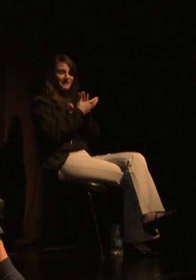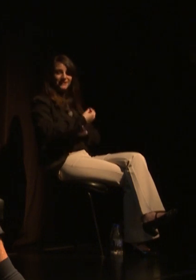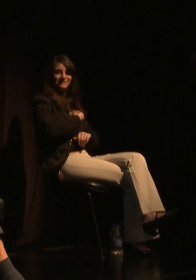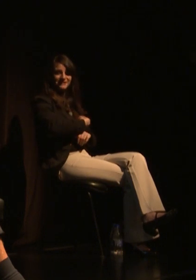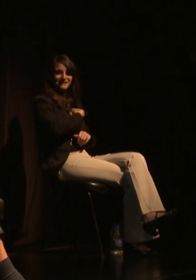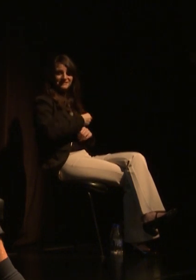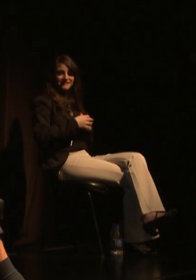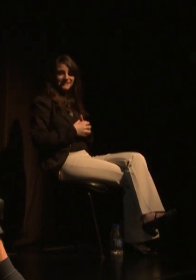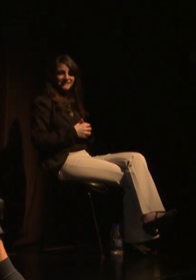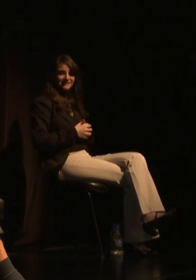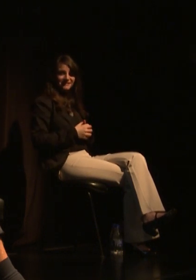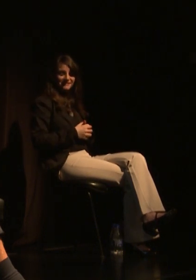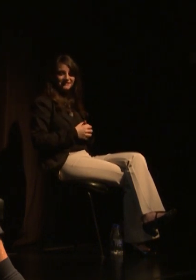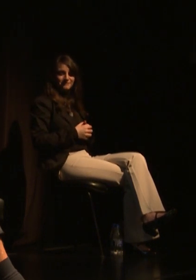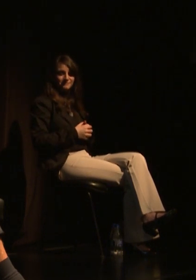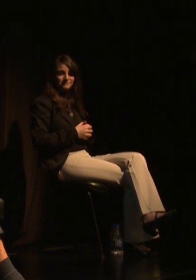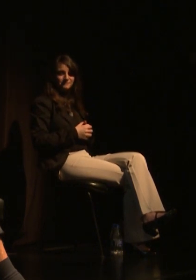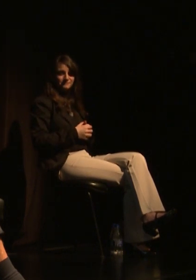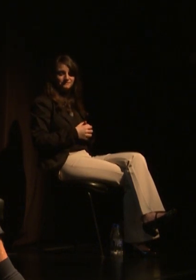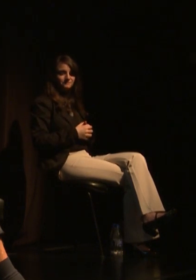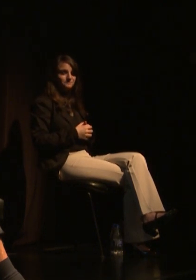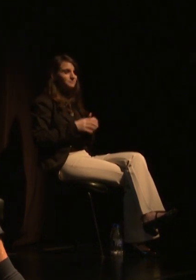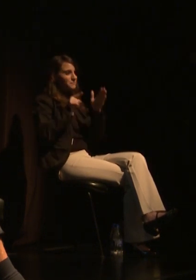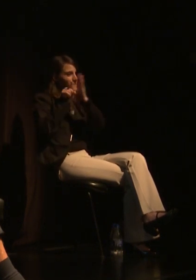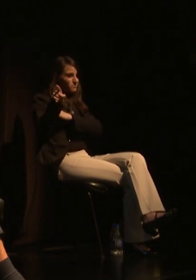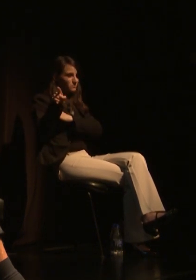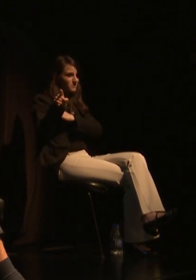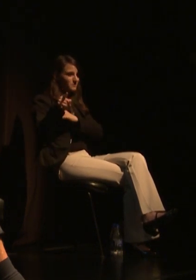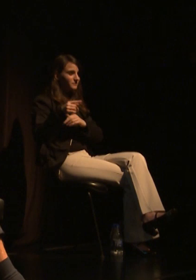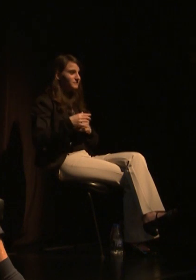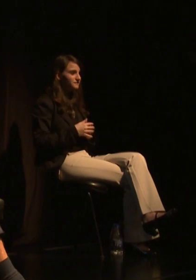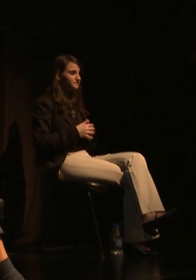A coisa ela vai atrás. Pergunta, gente.